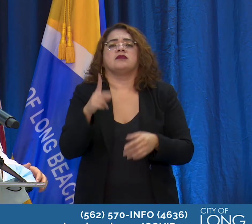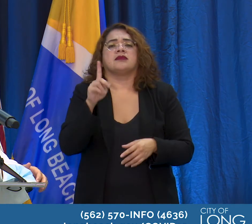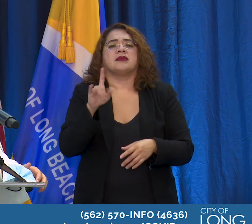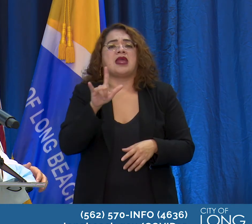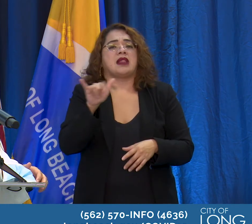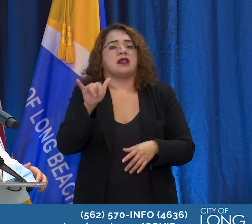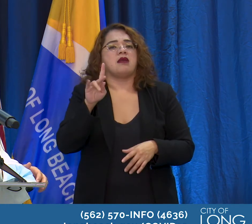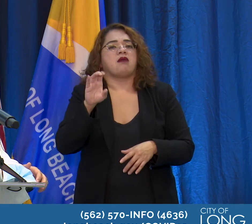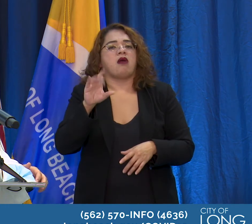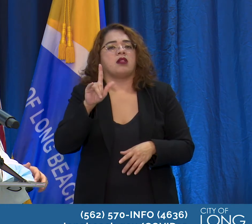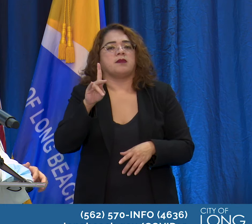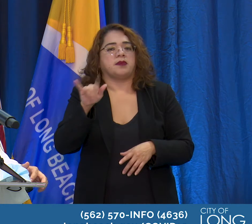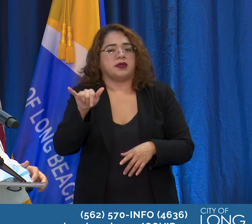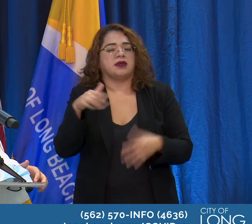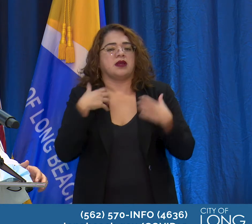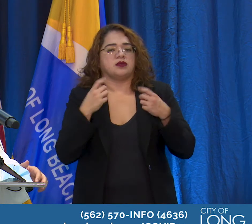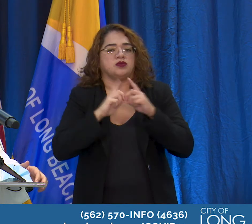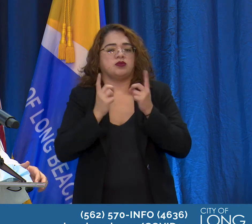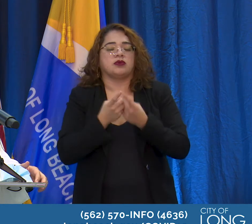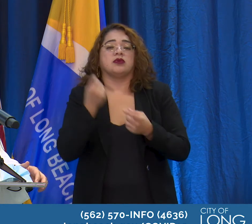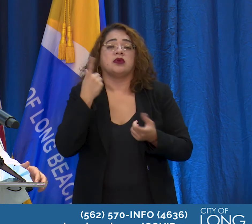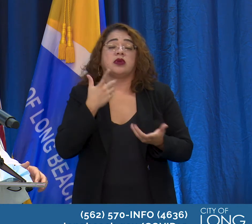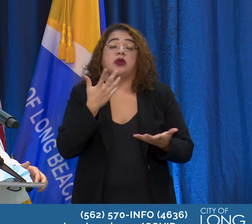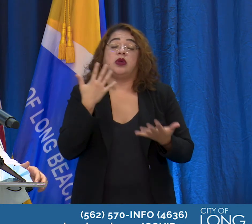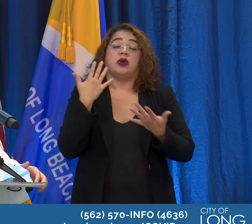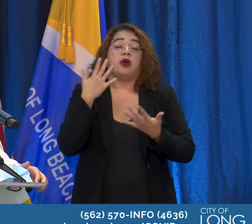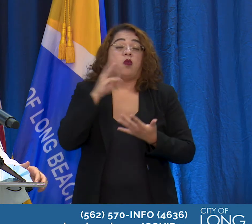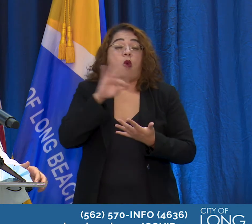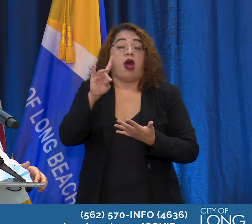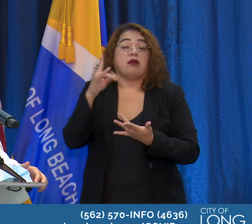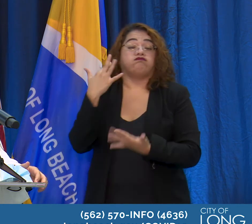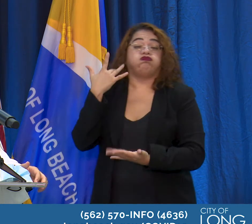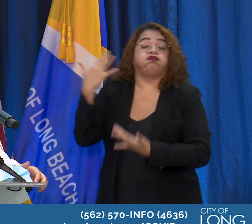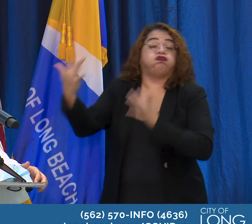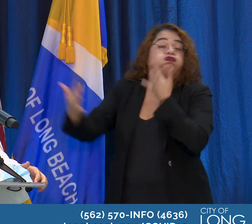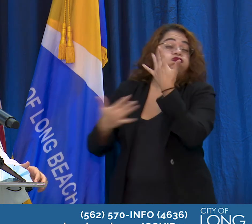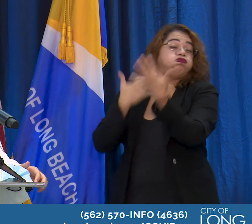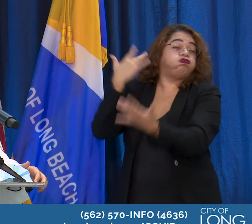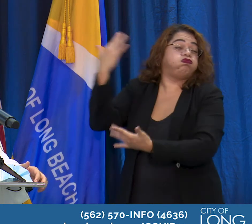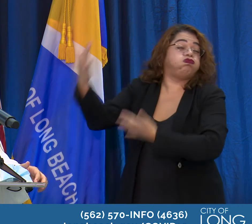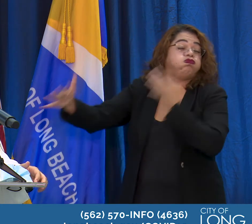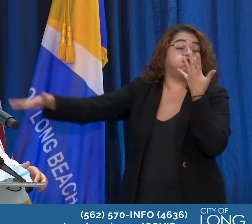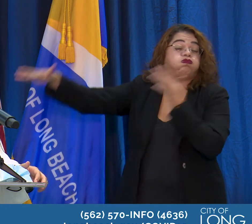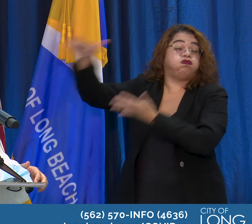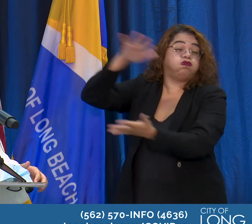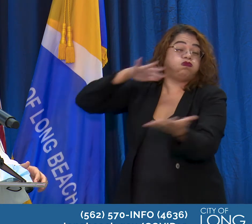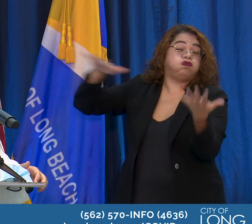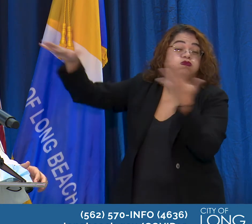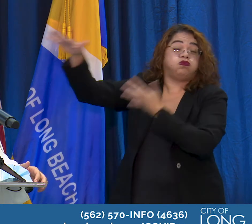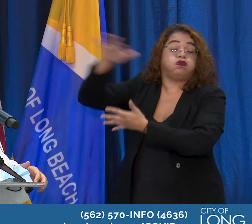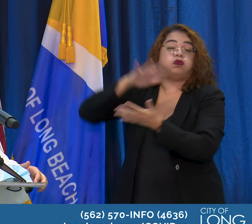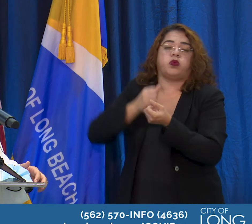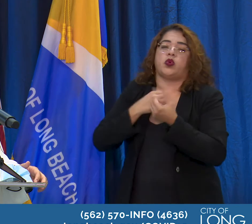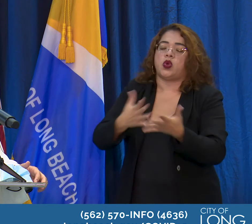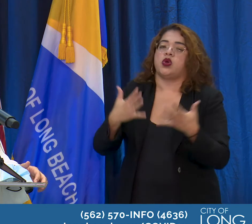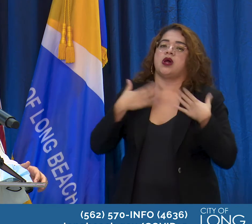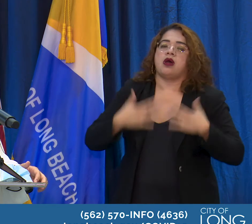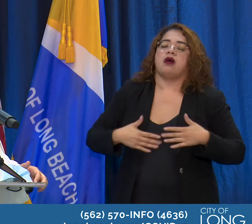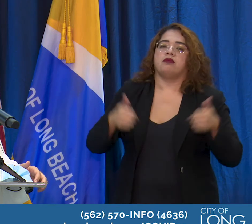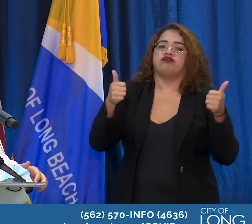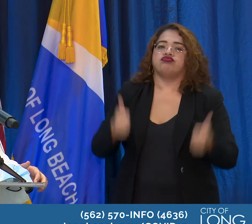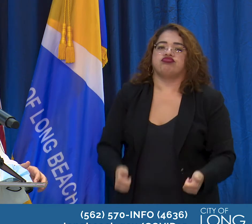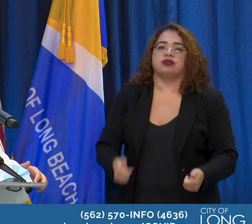calidad del aire empeorada por los incendios forestales. El humo puede causar problemas de salud,